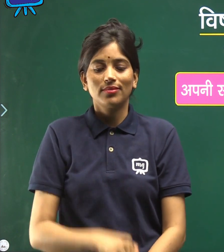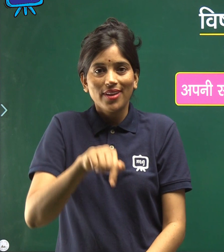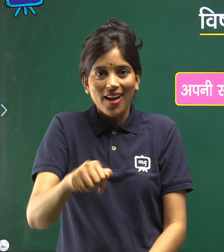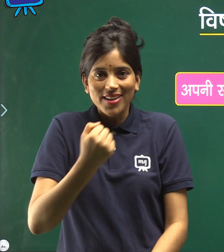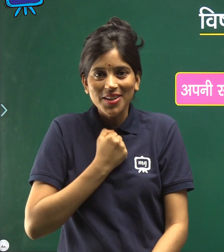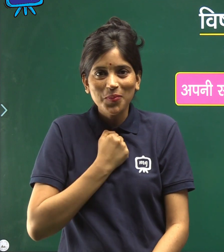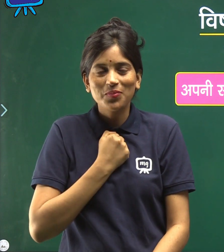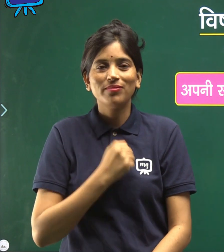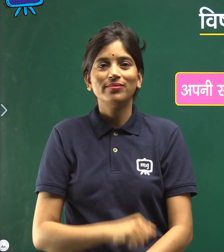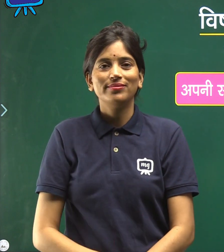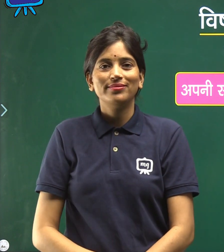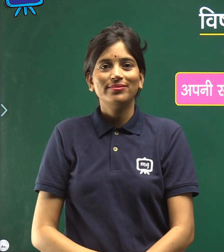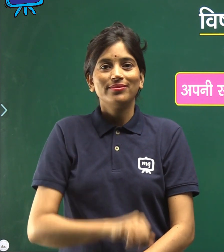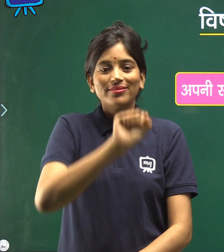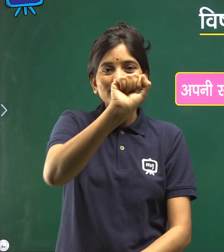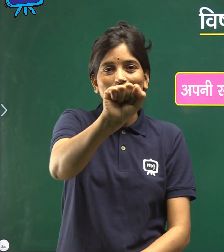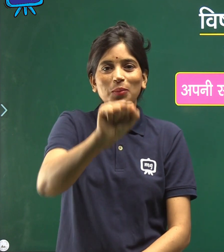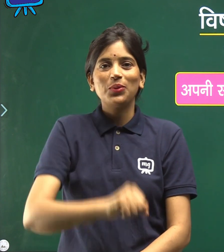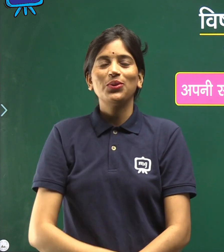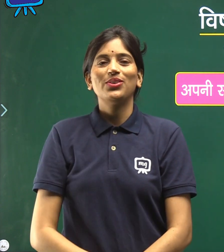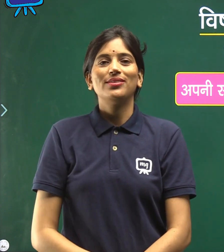आज हम आपको